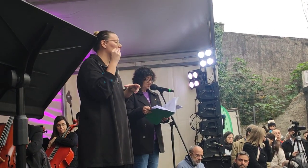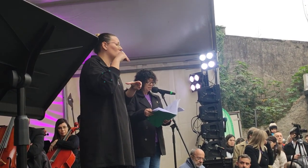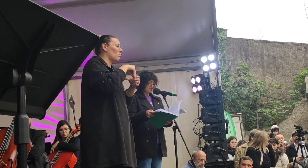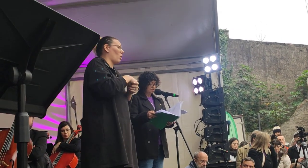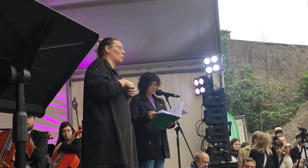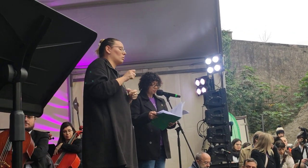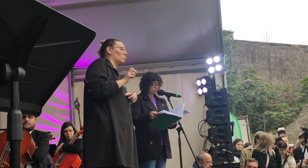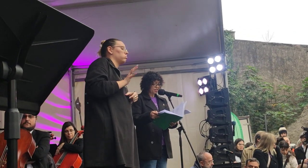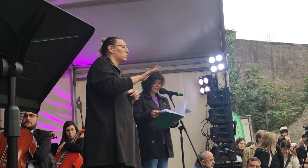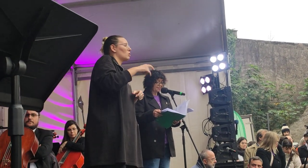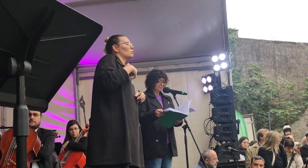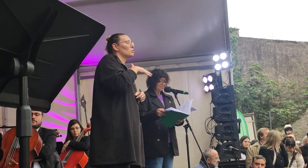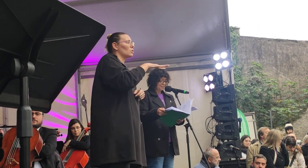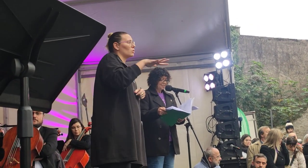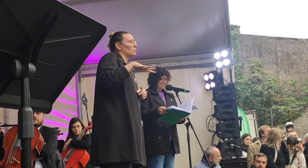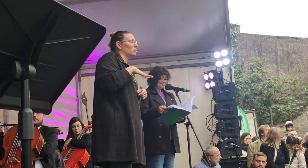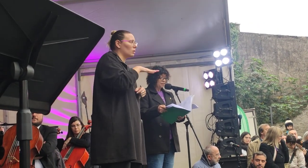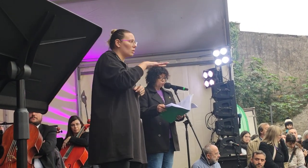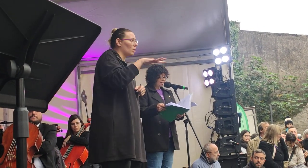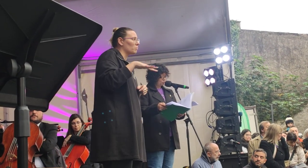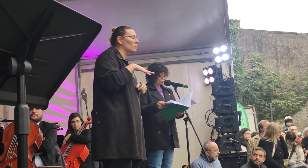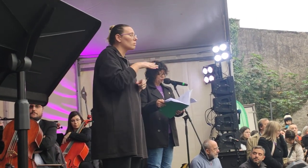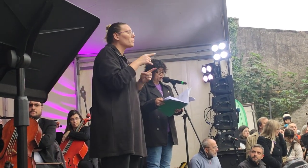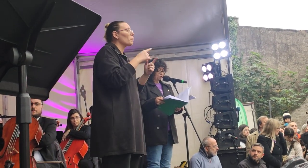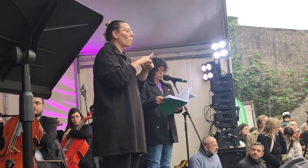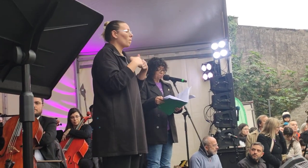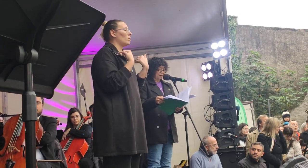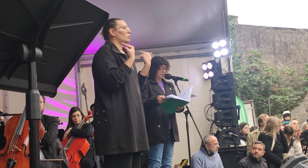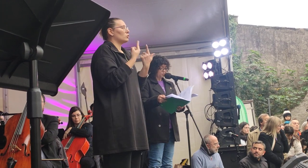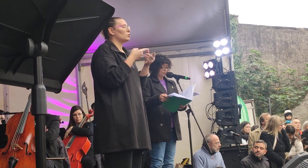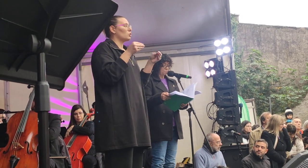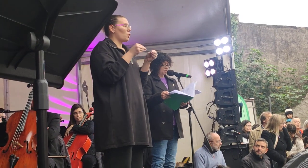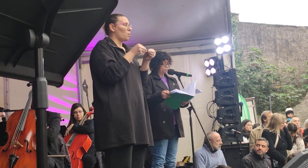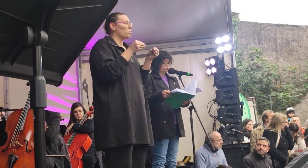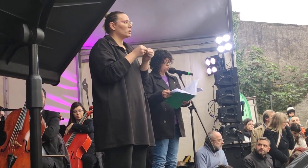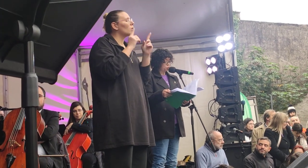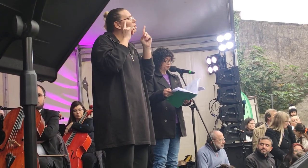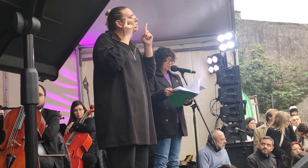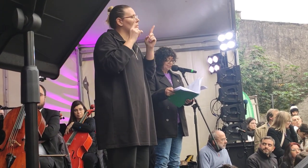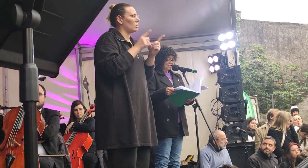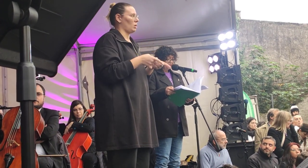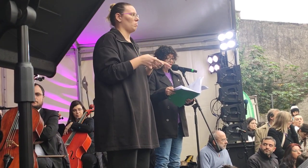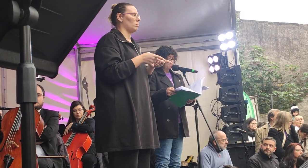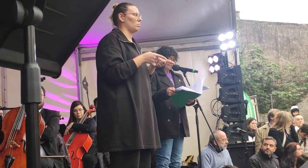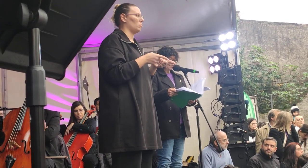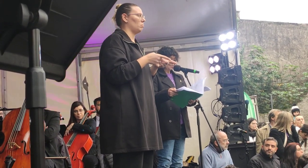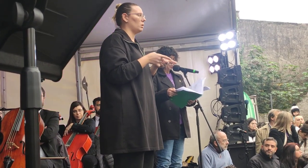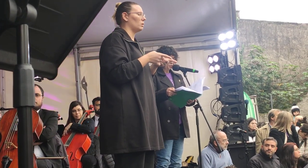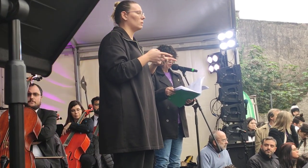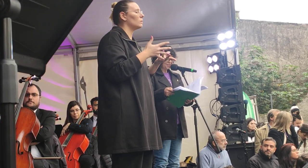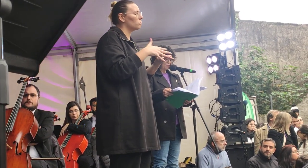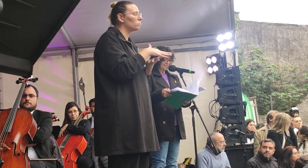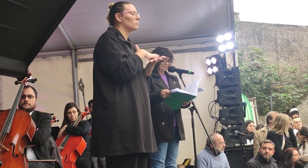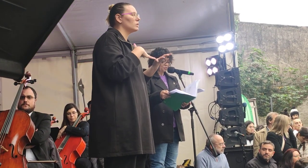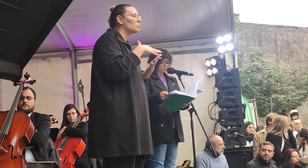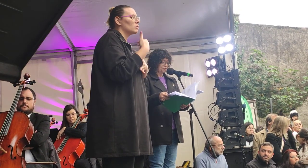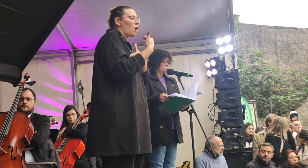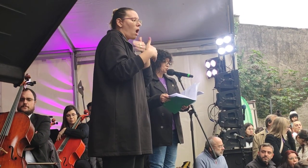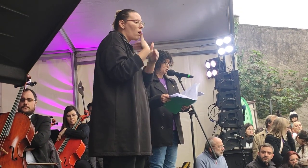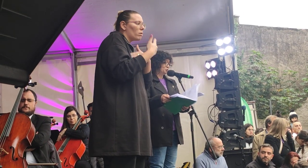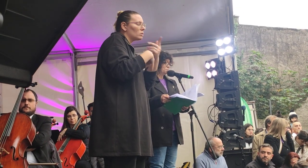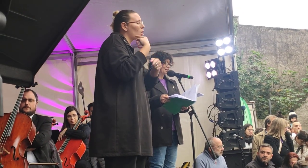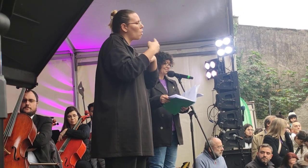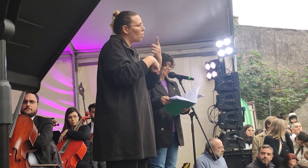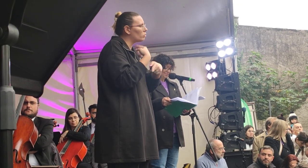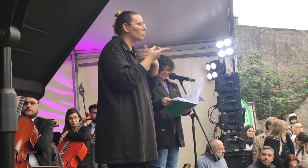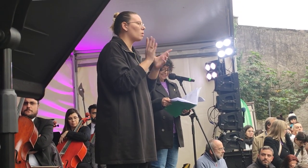intrínseco de nuestra sociedad, del cual nosotros, los compañeros, también fuimos y a pesar de todos los avances